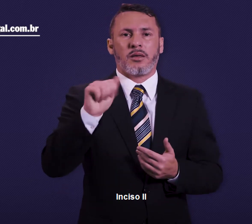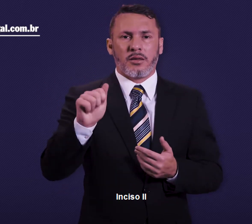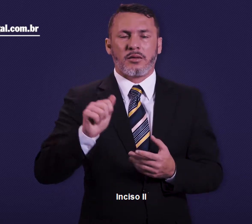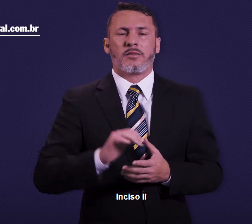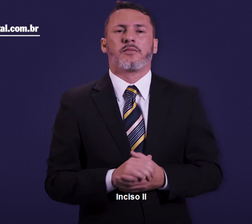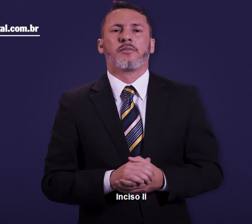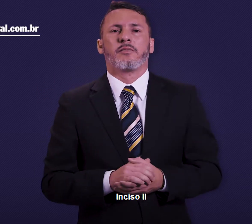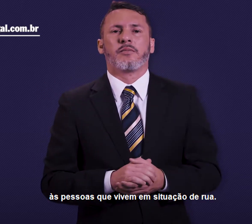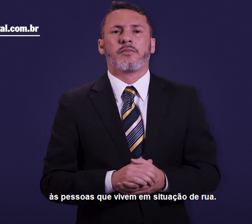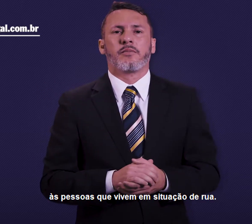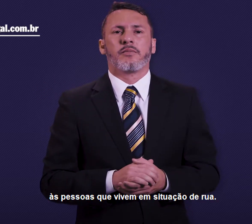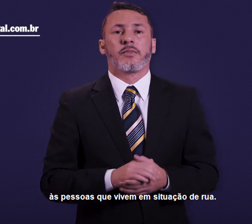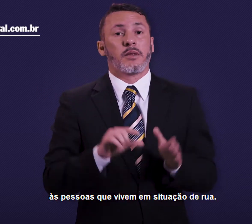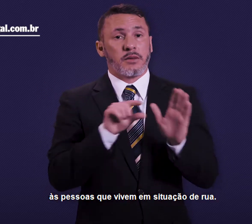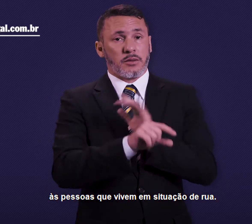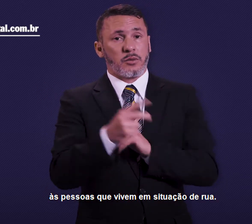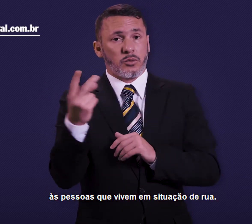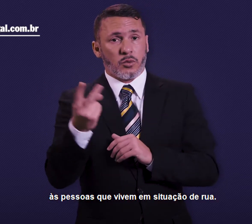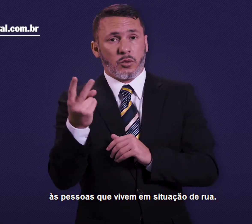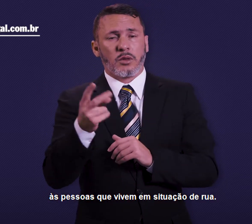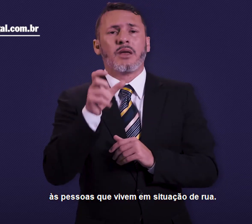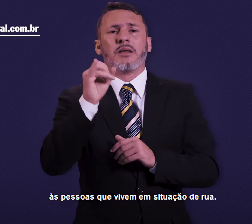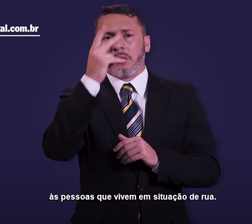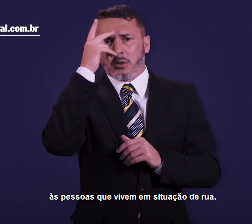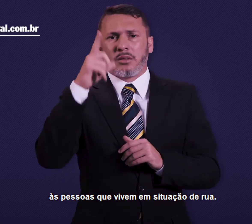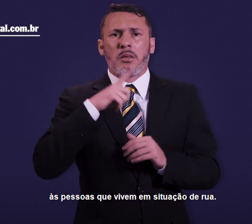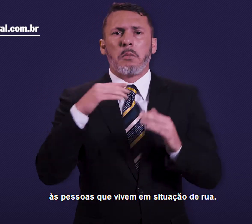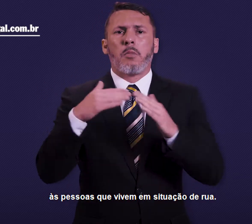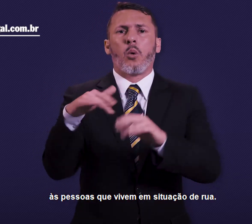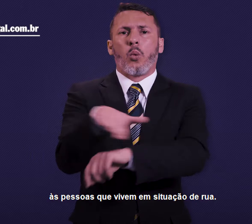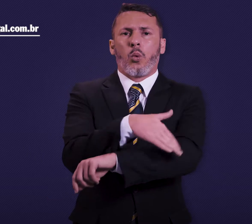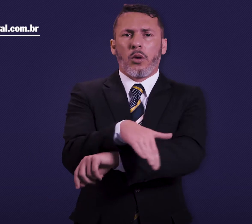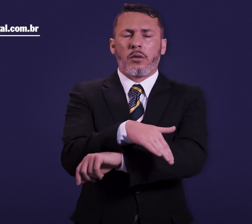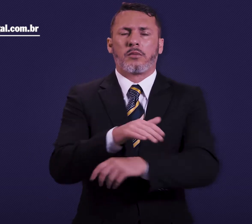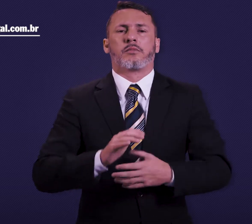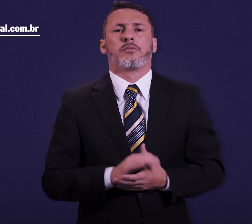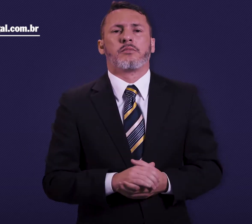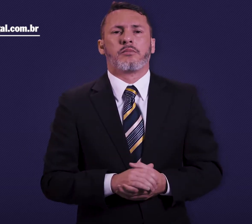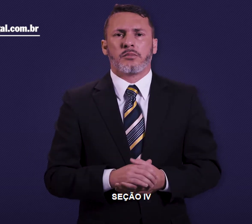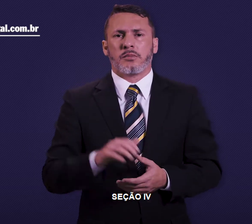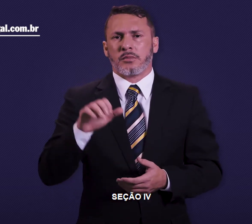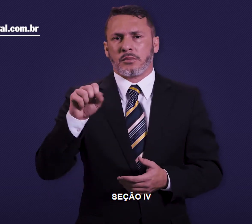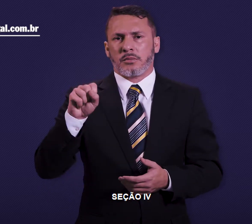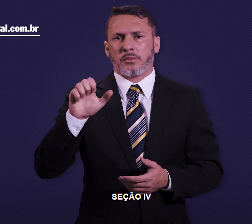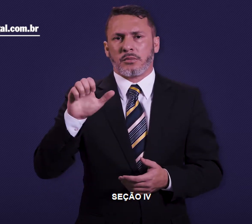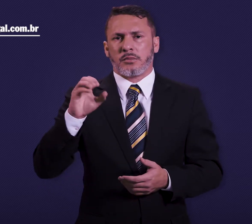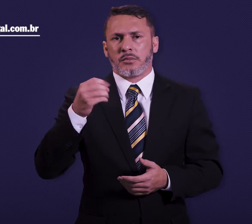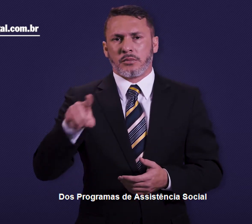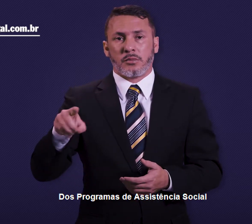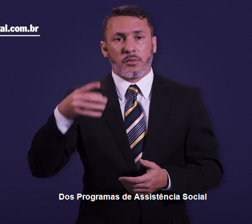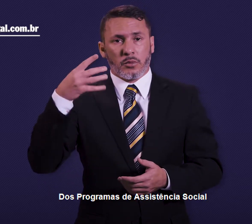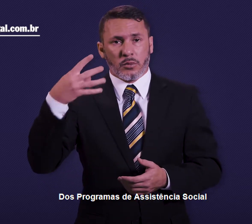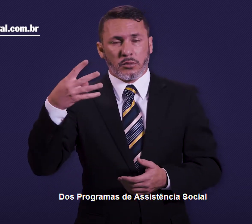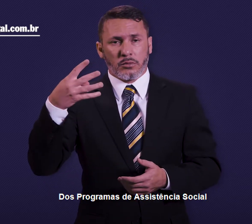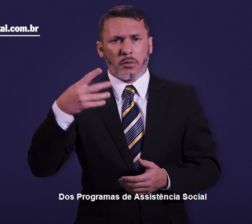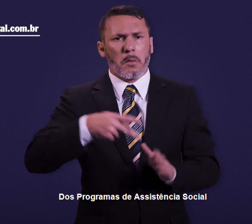Inciso 2. Às pessoas que vivem em situação de rua. Seção 4. Dos programas de